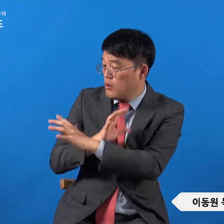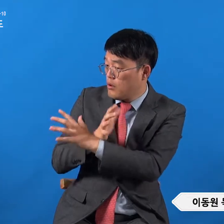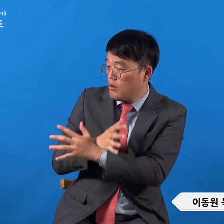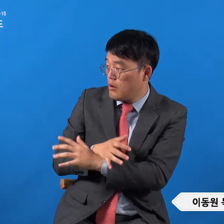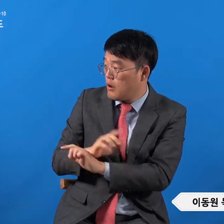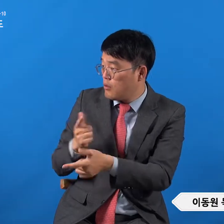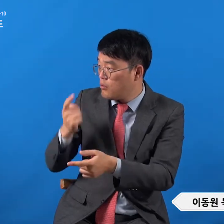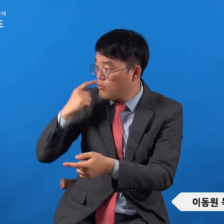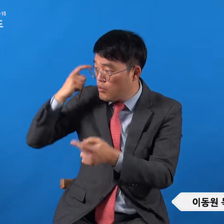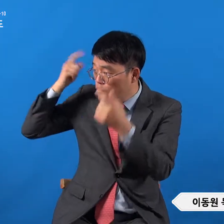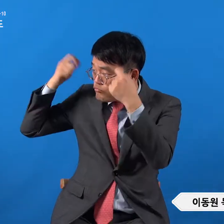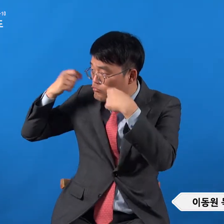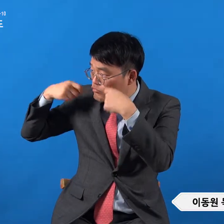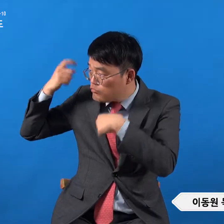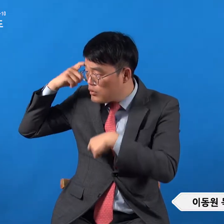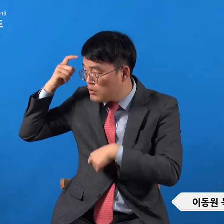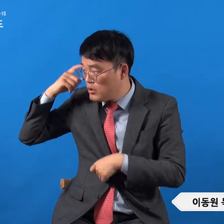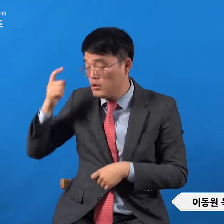사람들이 울고 있단 말이죠.